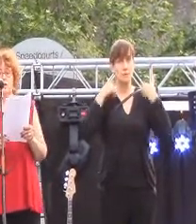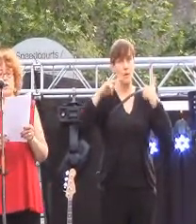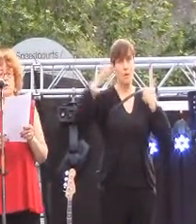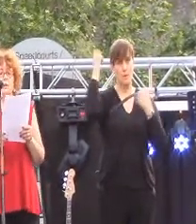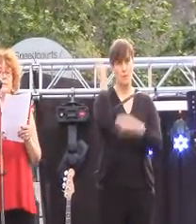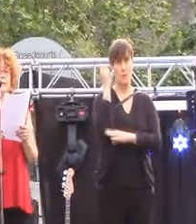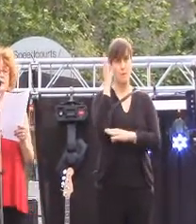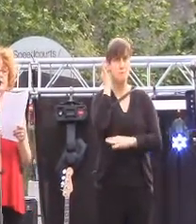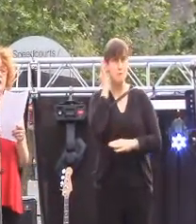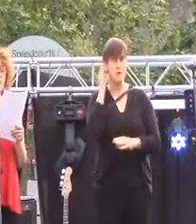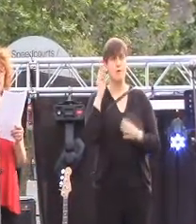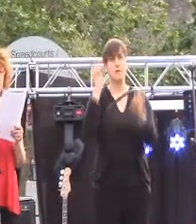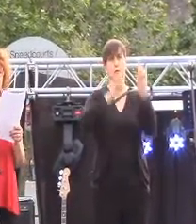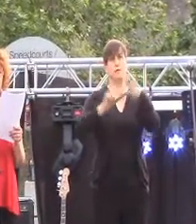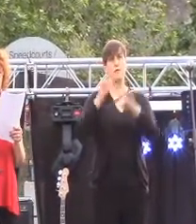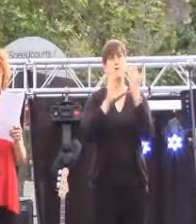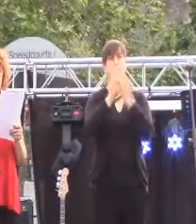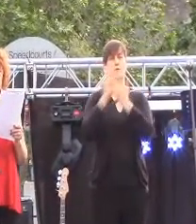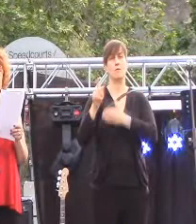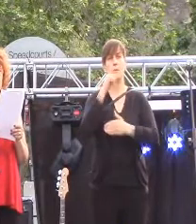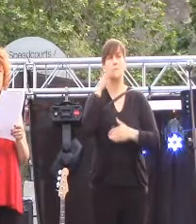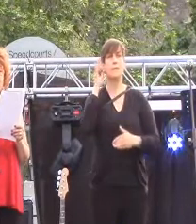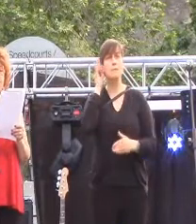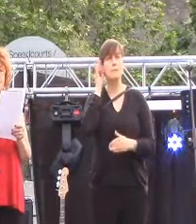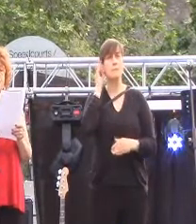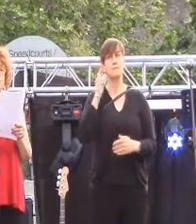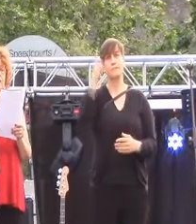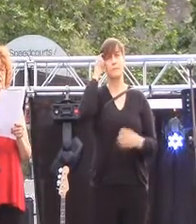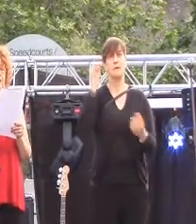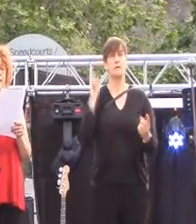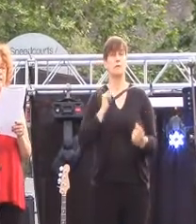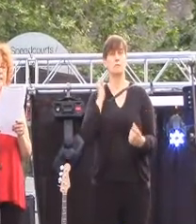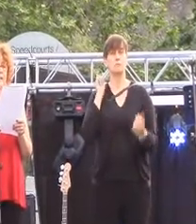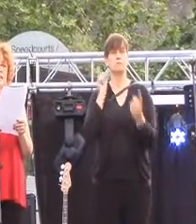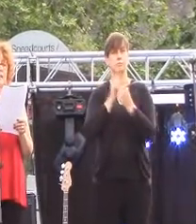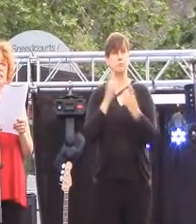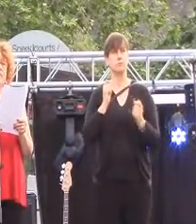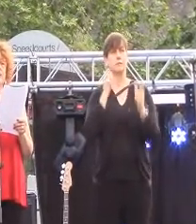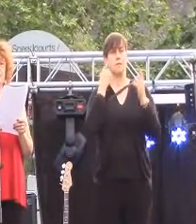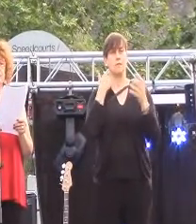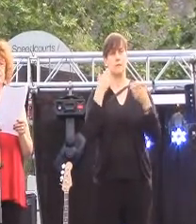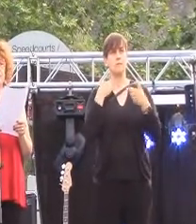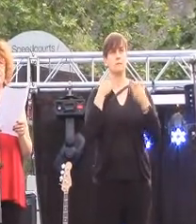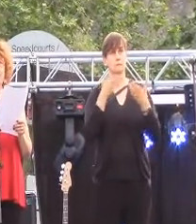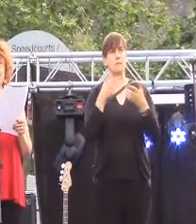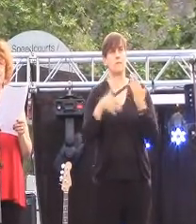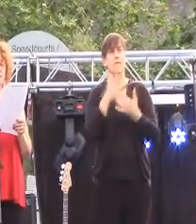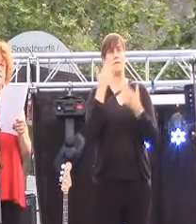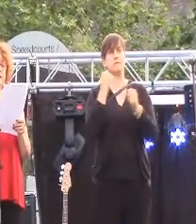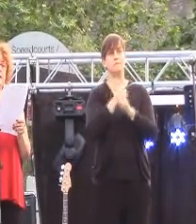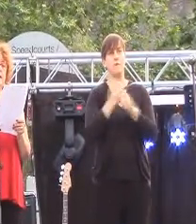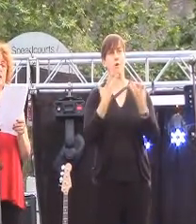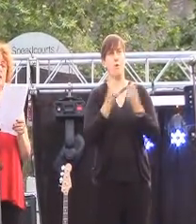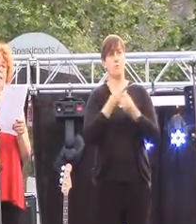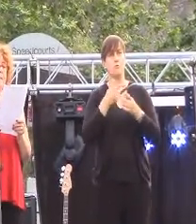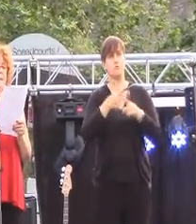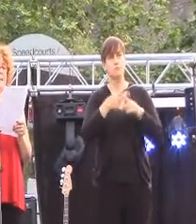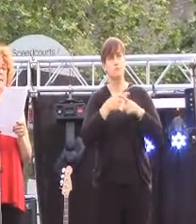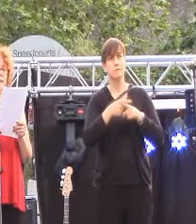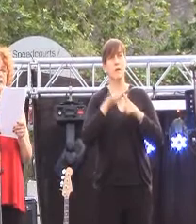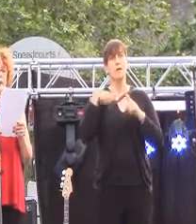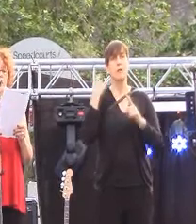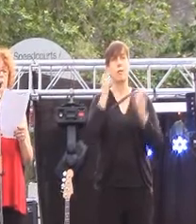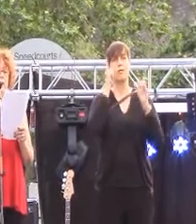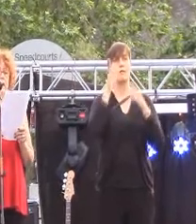de l'Associació de Veïns i Veïnes. Una trobada fructífera que ens va fer treballar plegades i donar